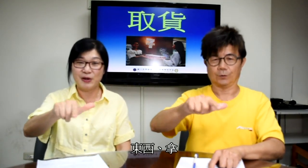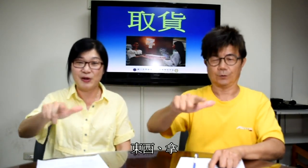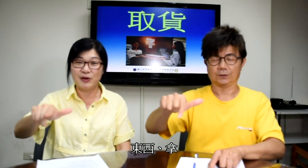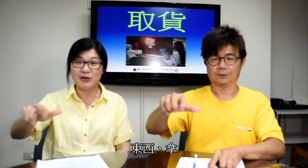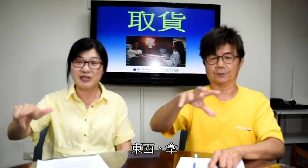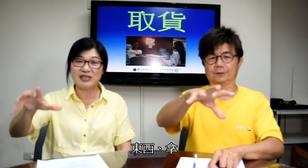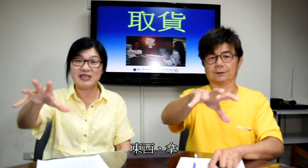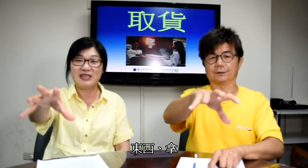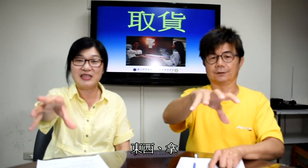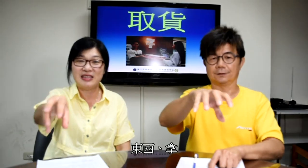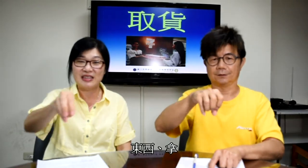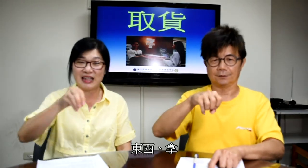东西拿，